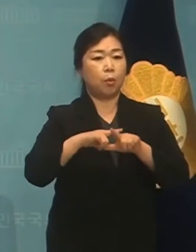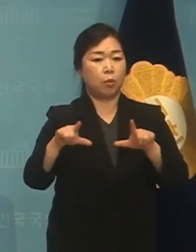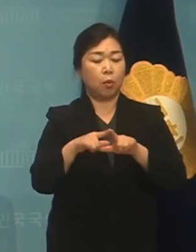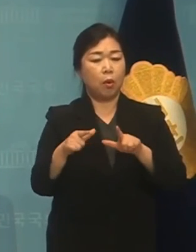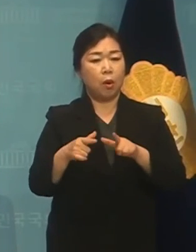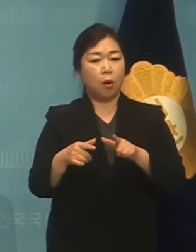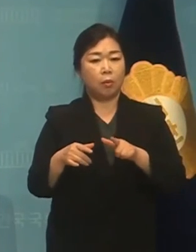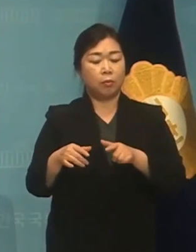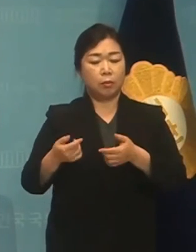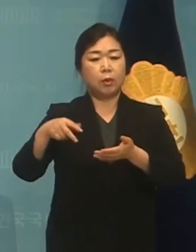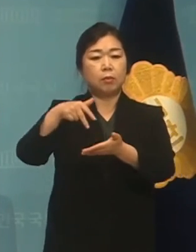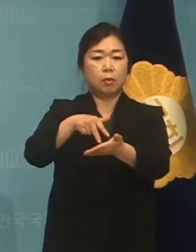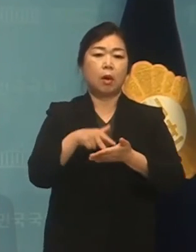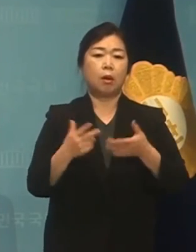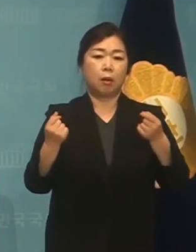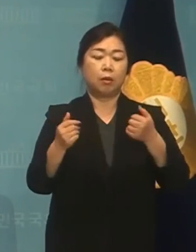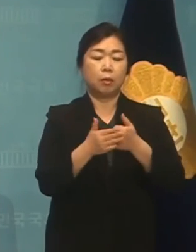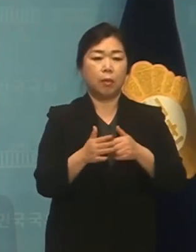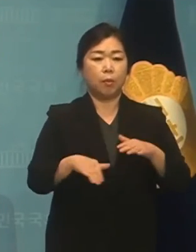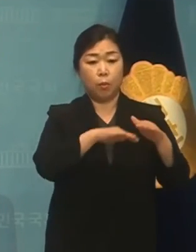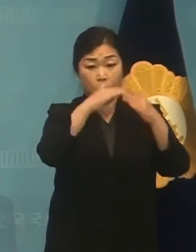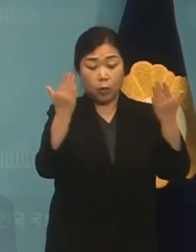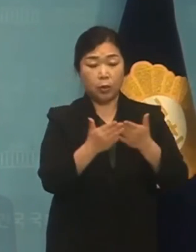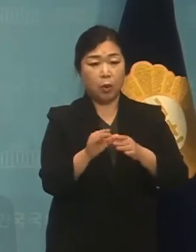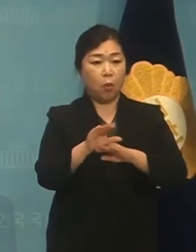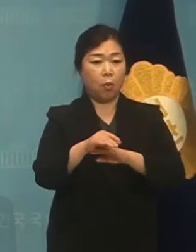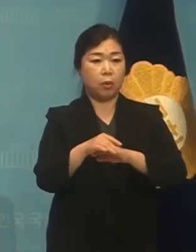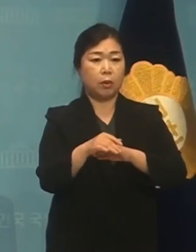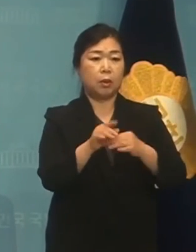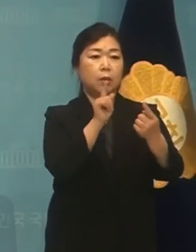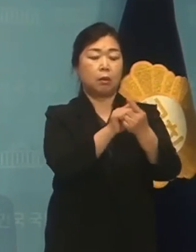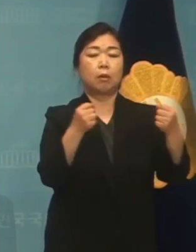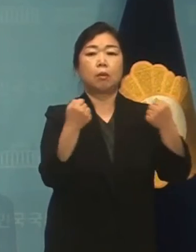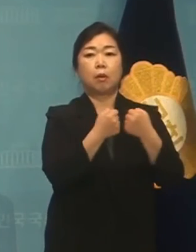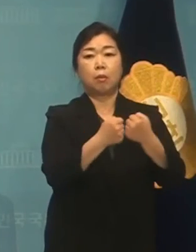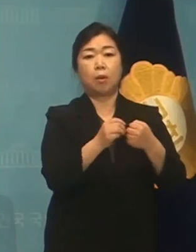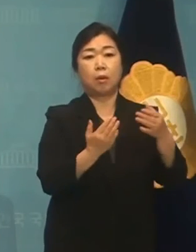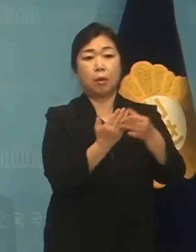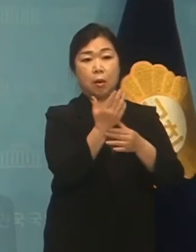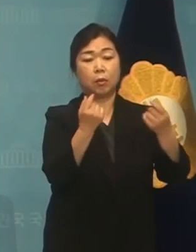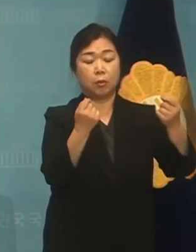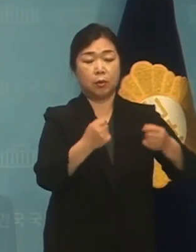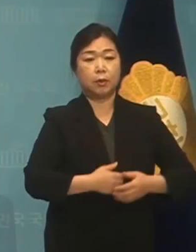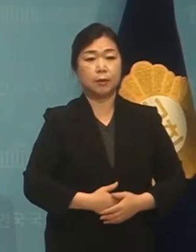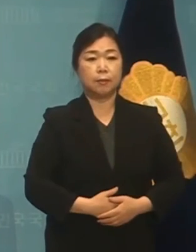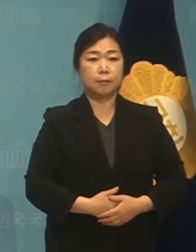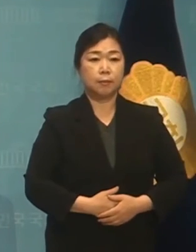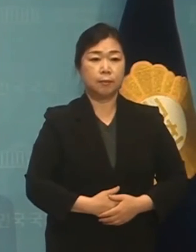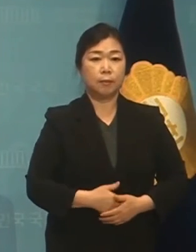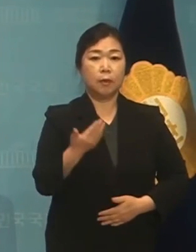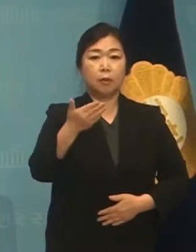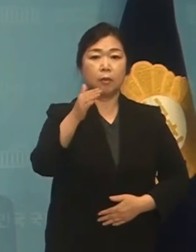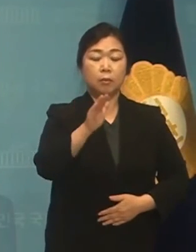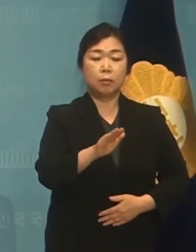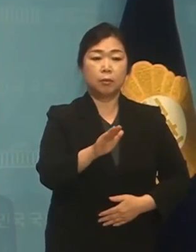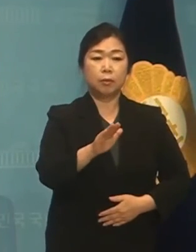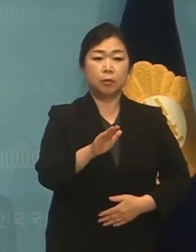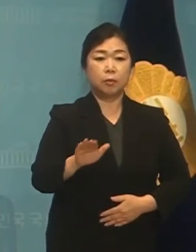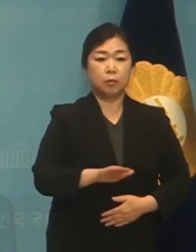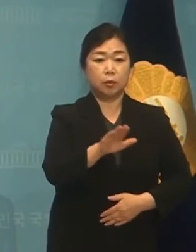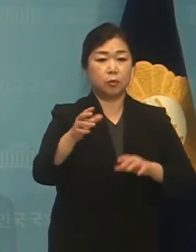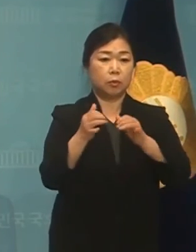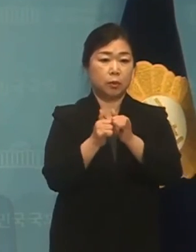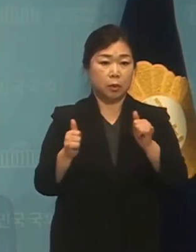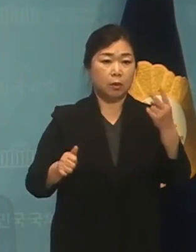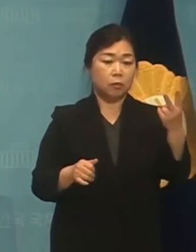동업자 정신을 통해 온 언론을 상대로 싸우는 것과 동일한 일이 종종 발생하고 있습니다. 그런데 우리